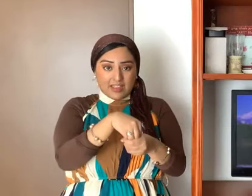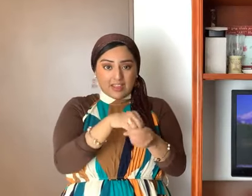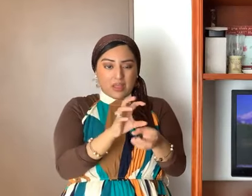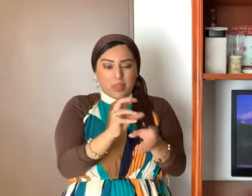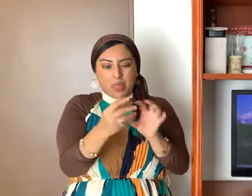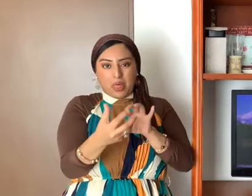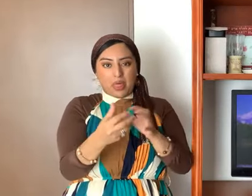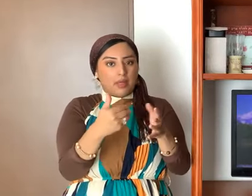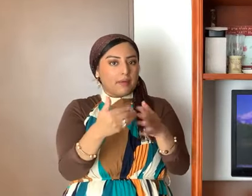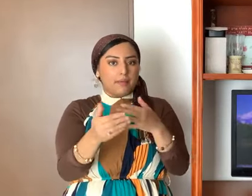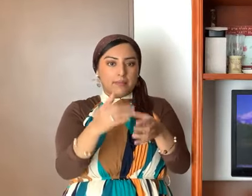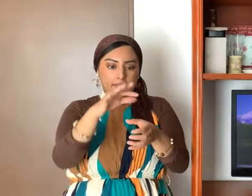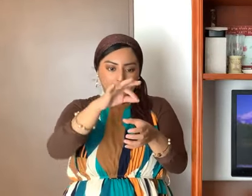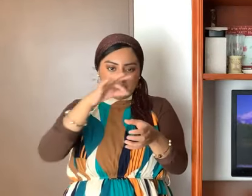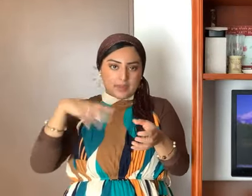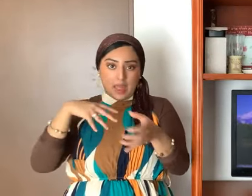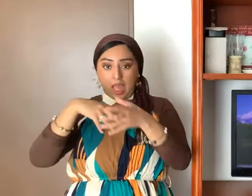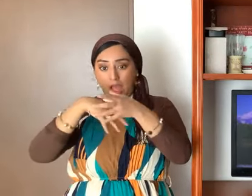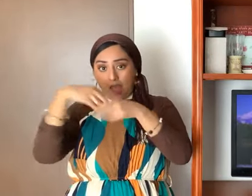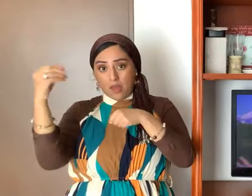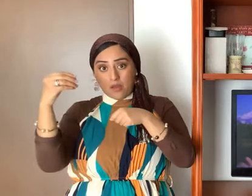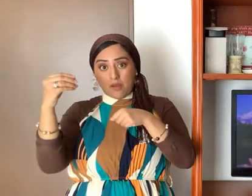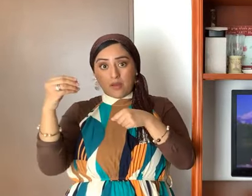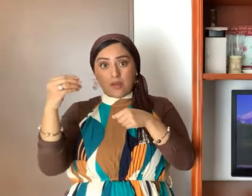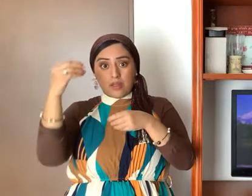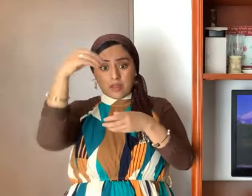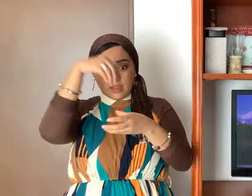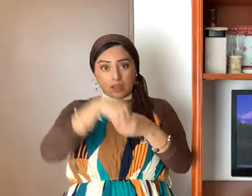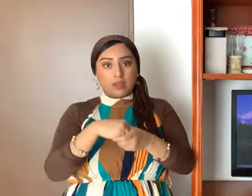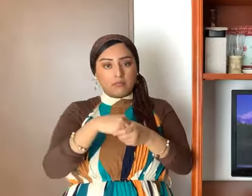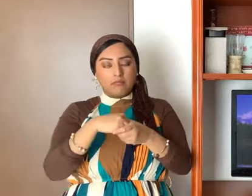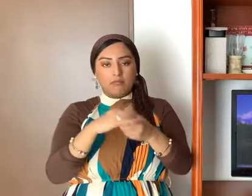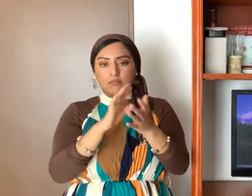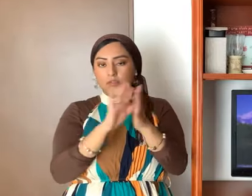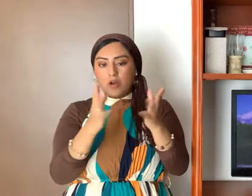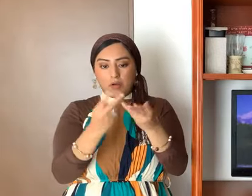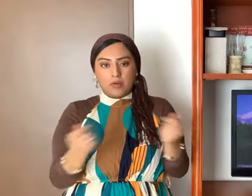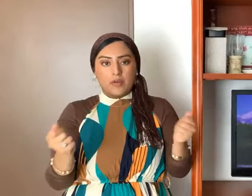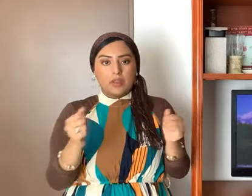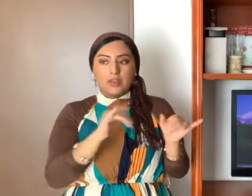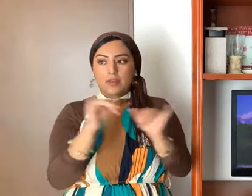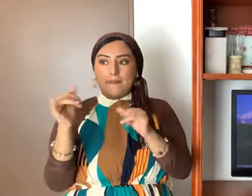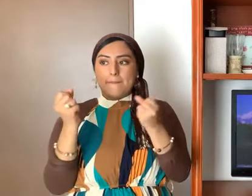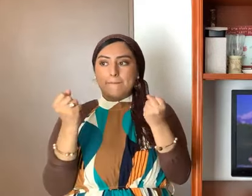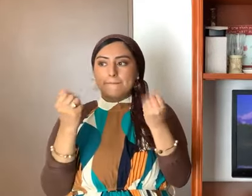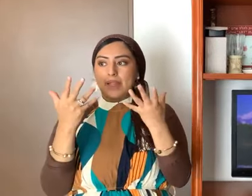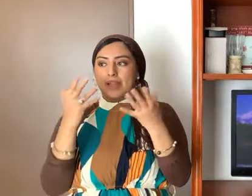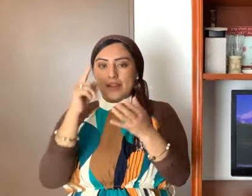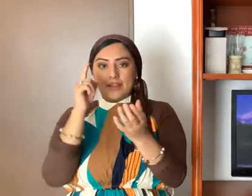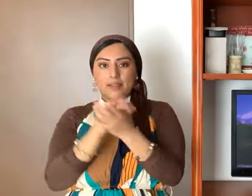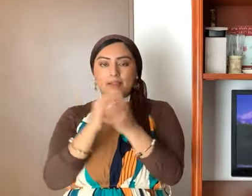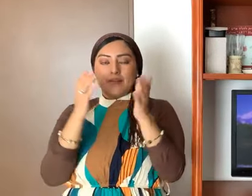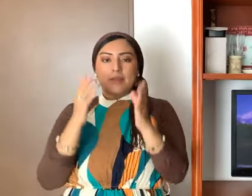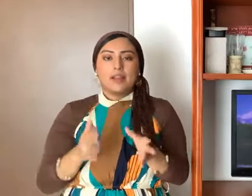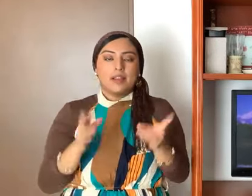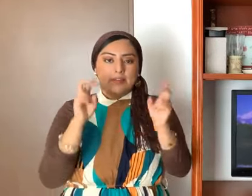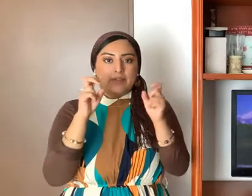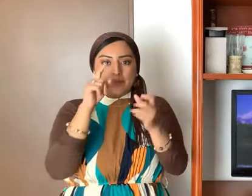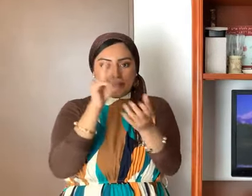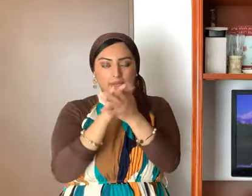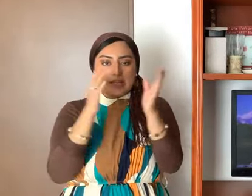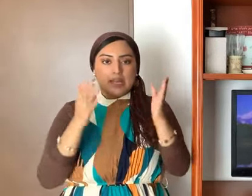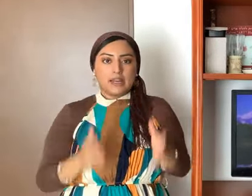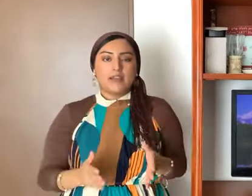dentro? Aunque le quites lo de afuera, lo de adentro ya no sirve. Así son muchas veces los creyentes o los que se dicen